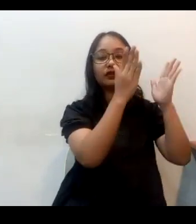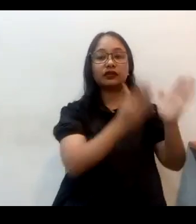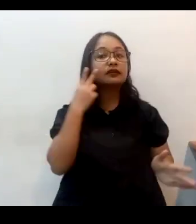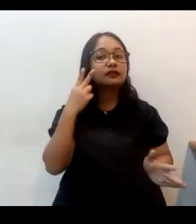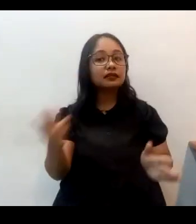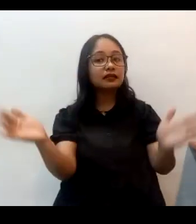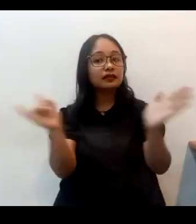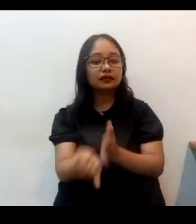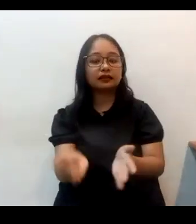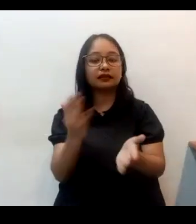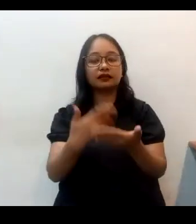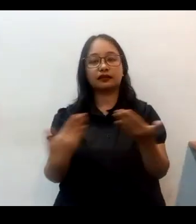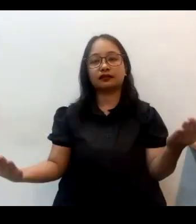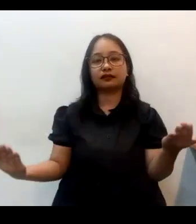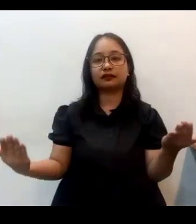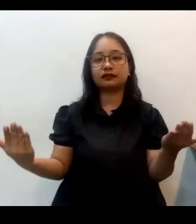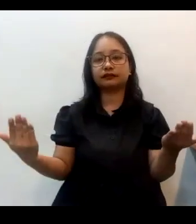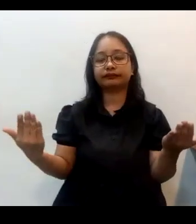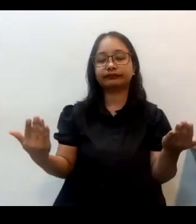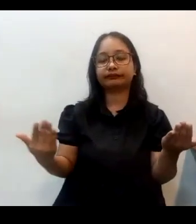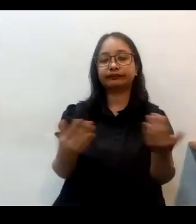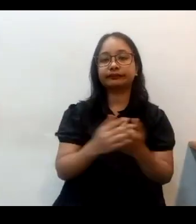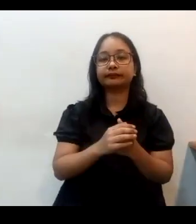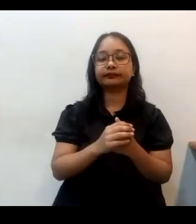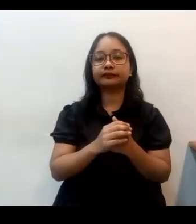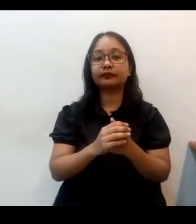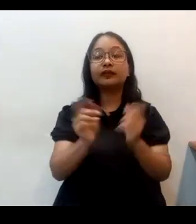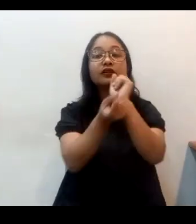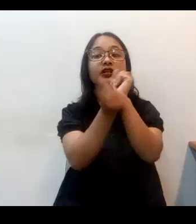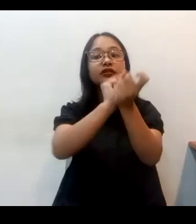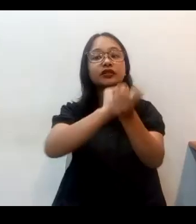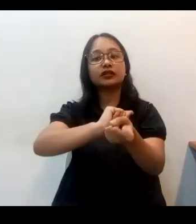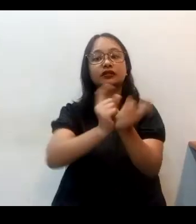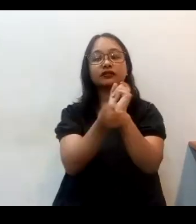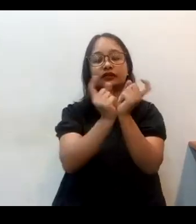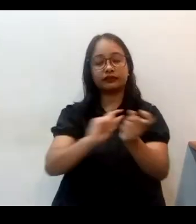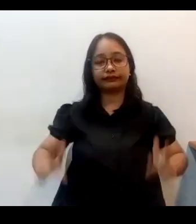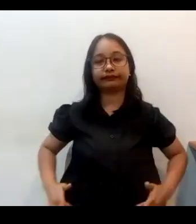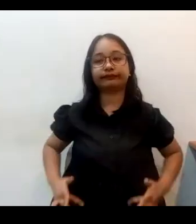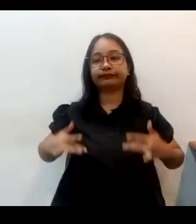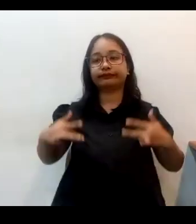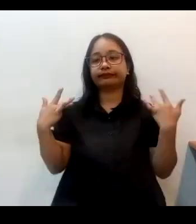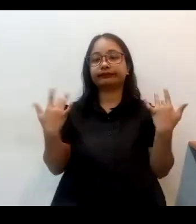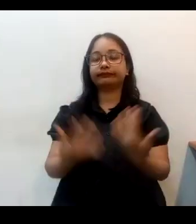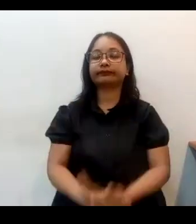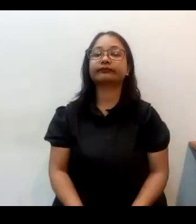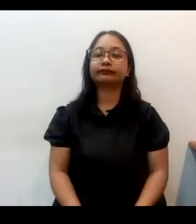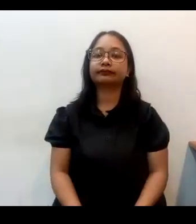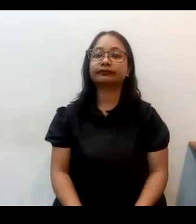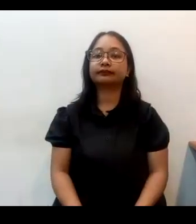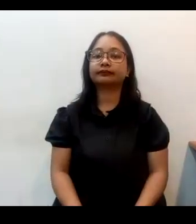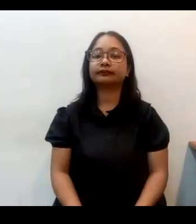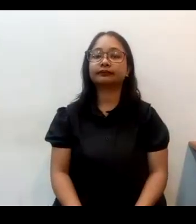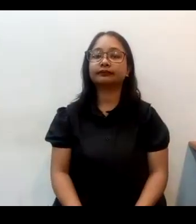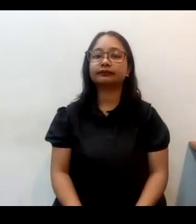nung ipakita po sa kanya ng Diyos yung mga bagay na ito, at pagkatapos niya po makita yung mga bagay na ito, maaaring inisip niya na ayoko nang mabuhay dito sa mundo.